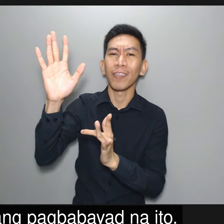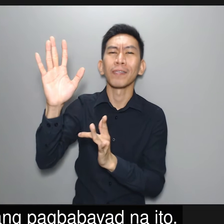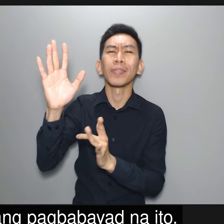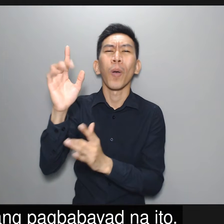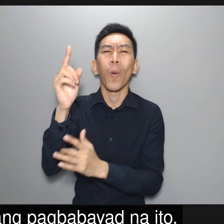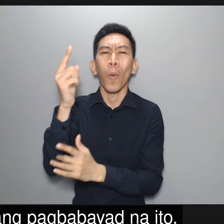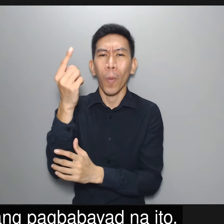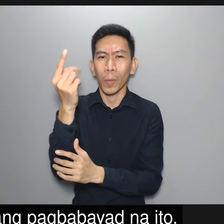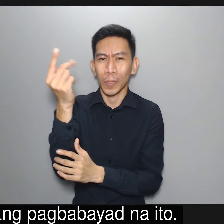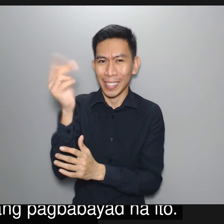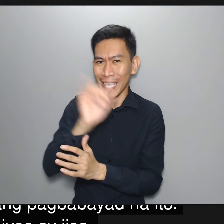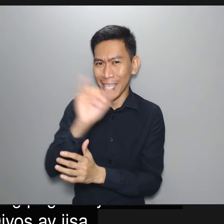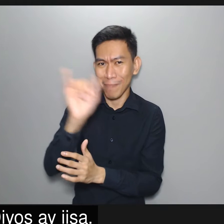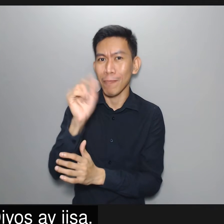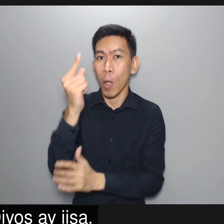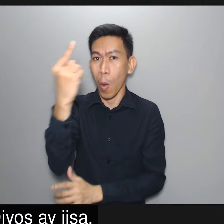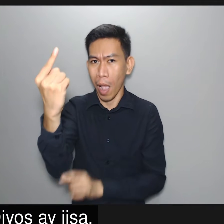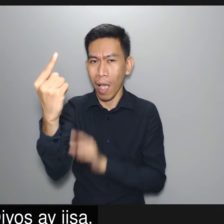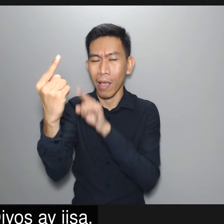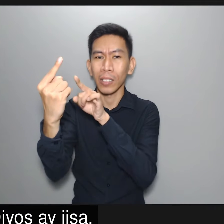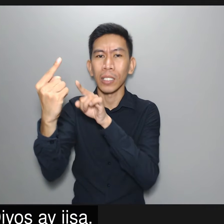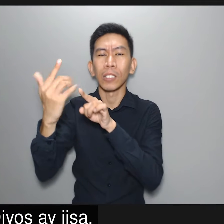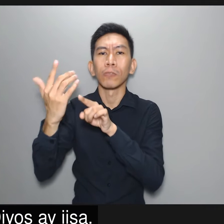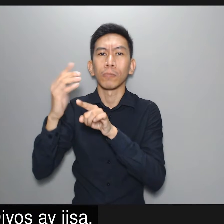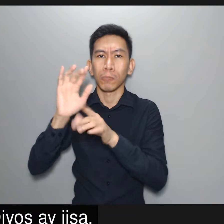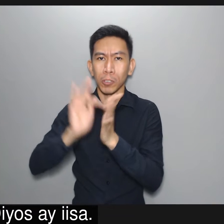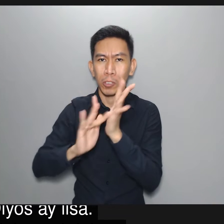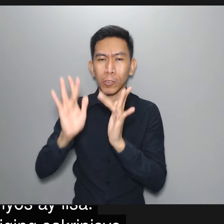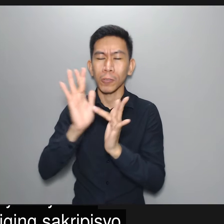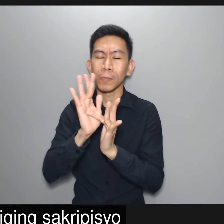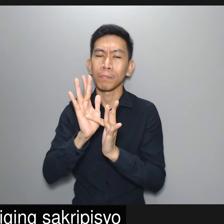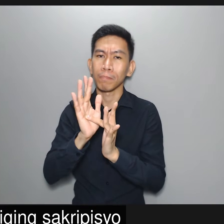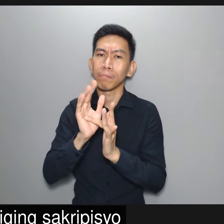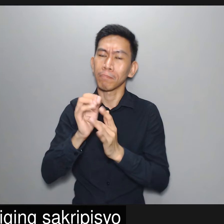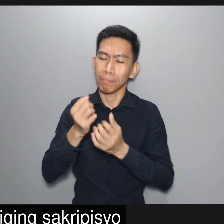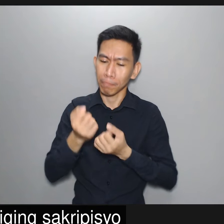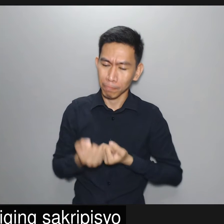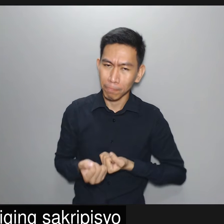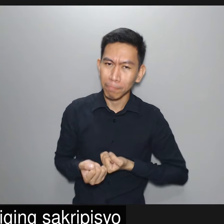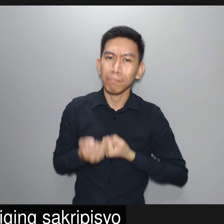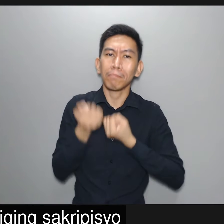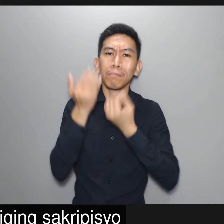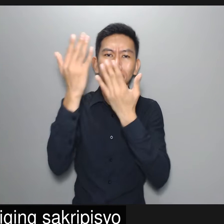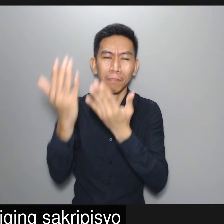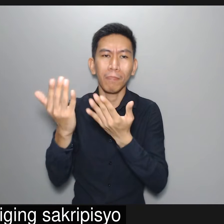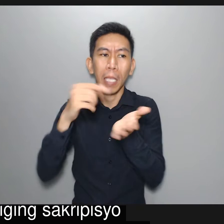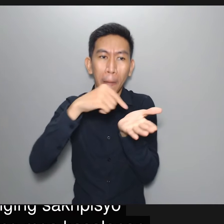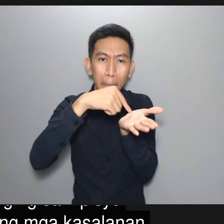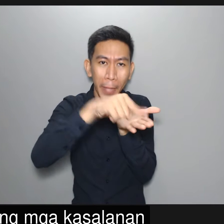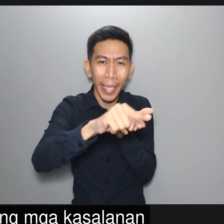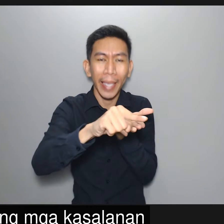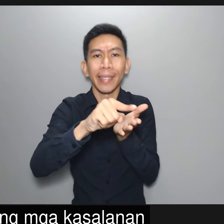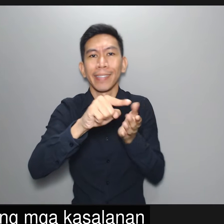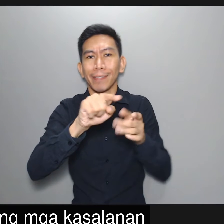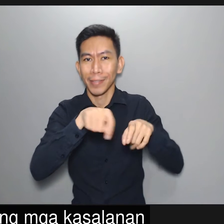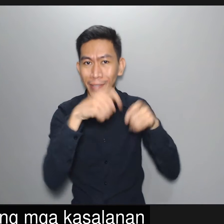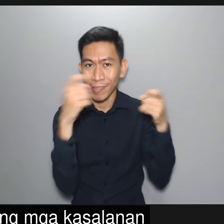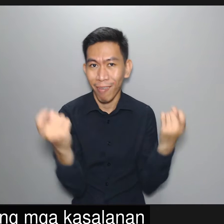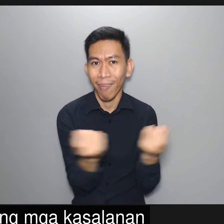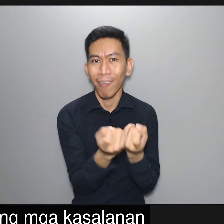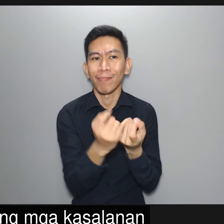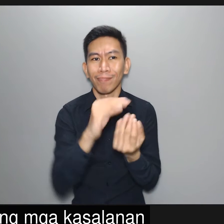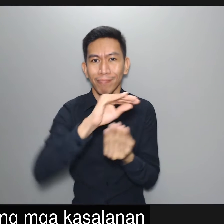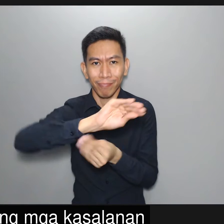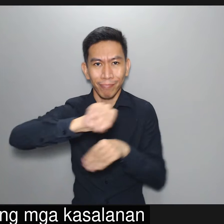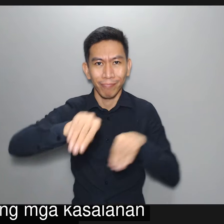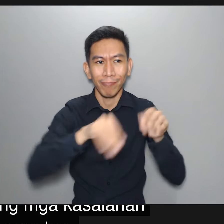ay magiging sakripisyo upang mabayaran ang mga kasalanan ng lahat ng mga tao. Siya ay